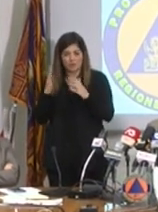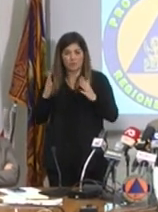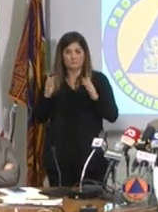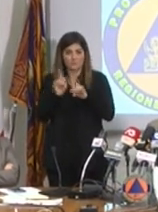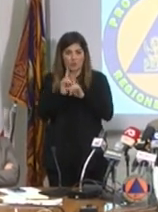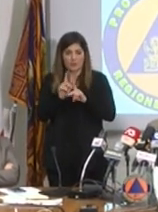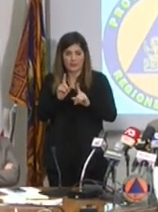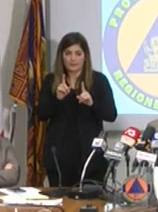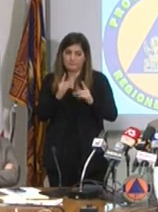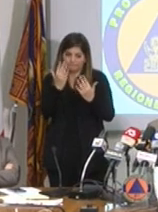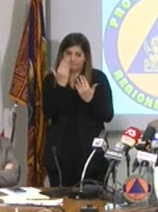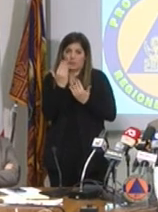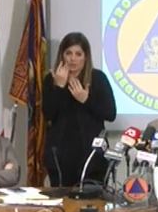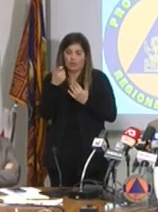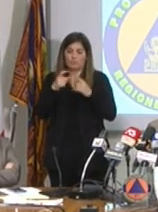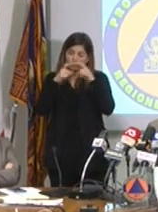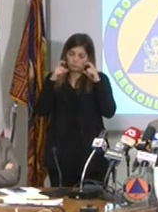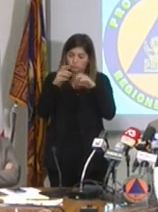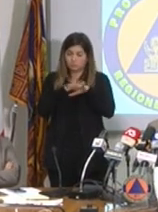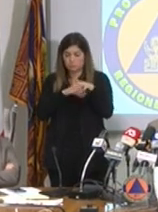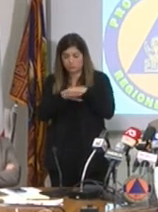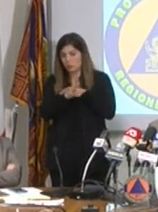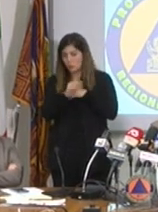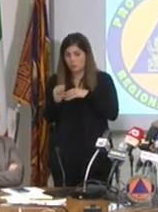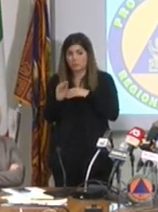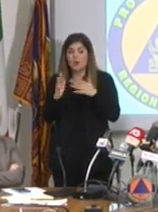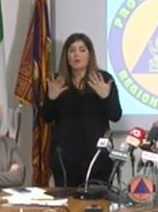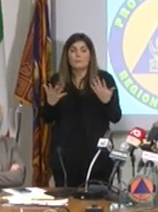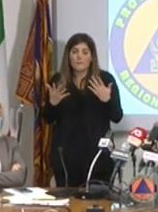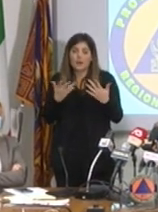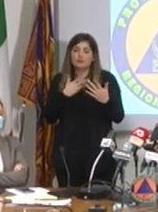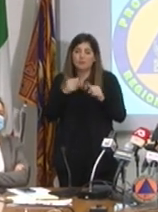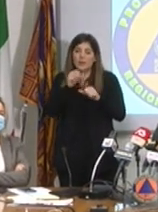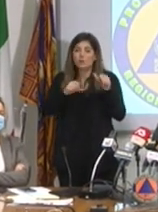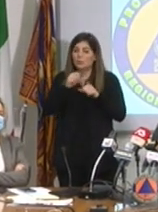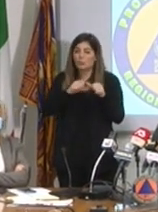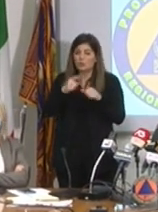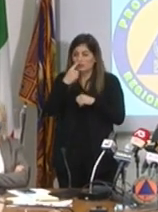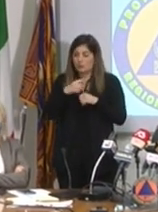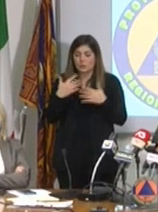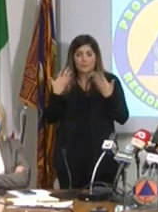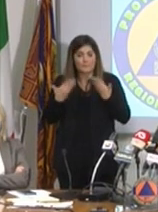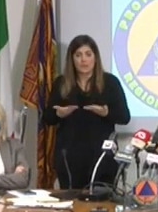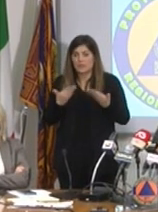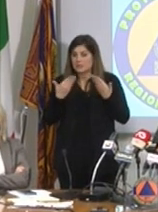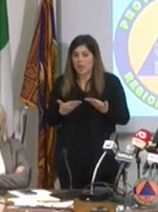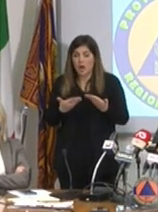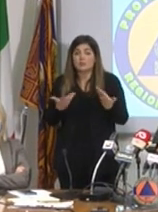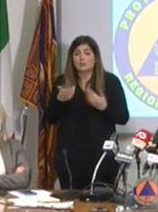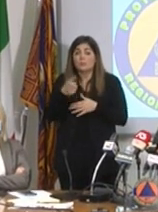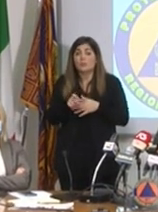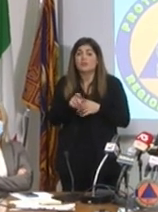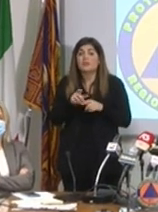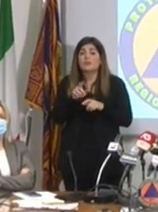dei turni massacranti e non reggono il peso, dice manca proprio il personale. Come facciamo? Come